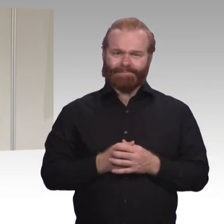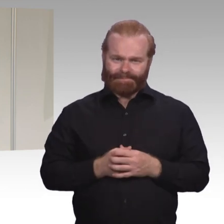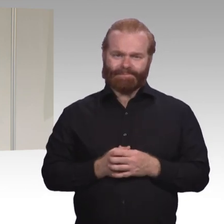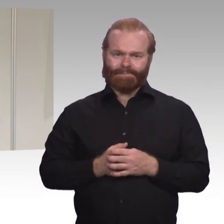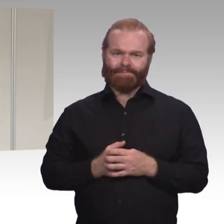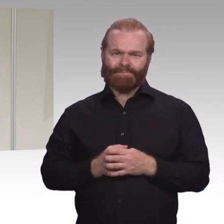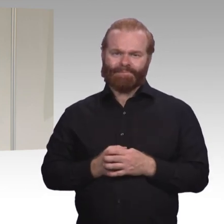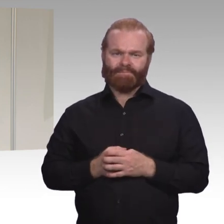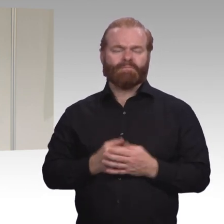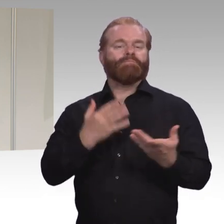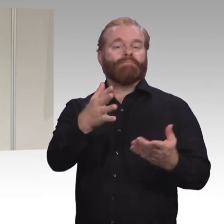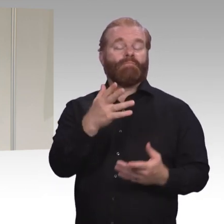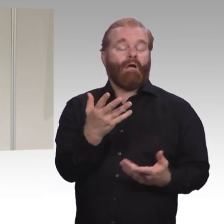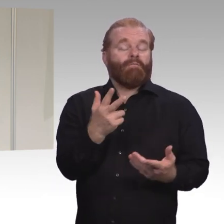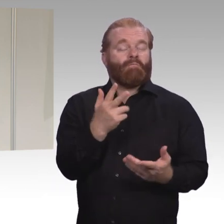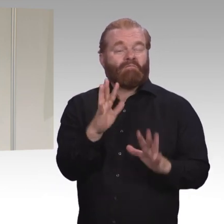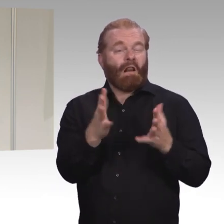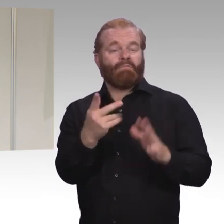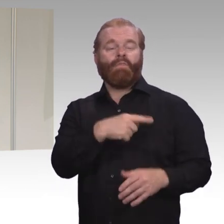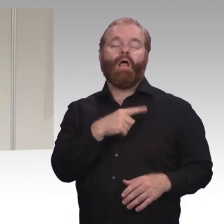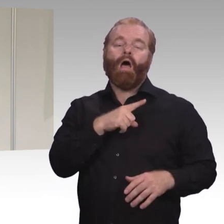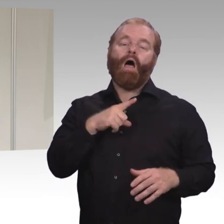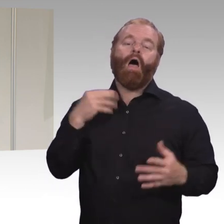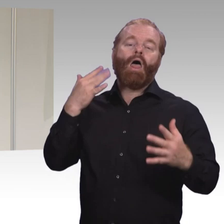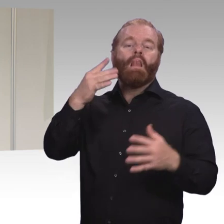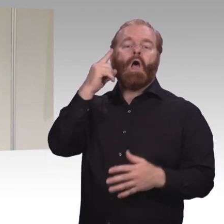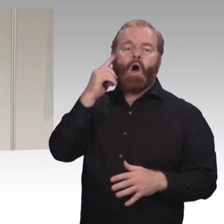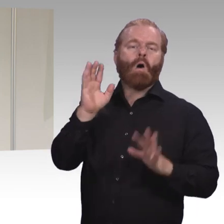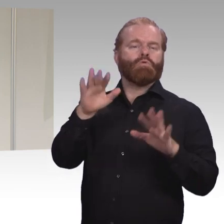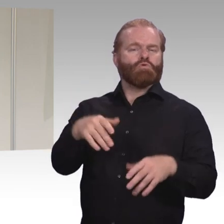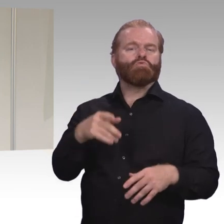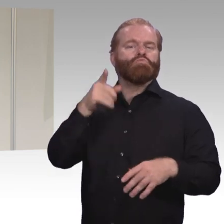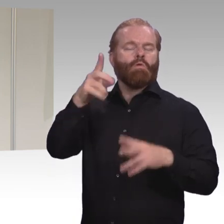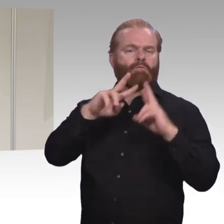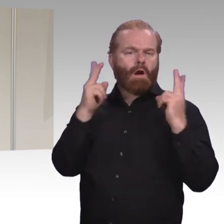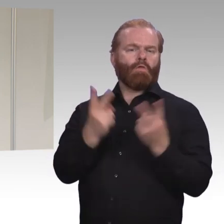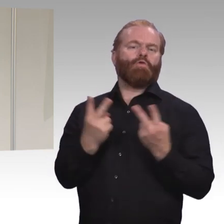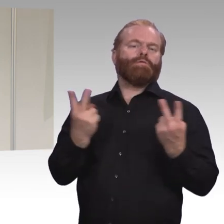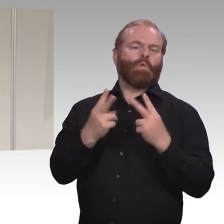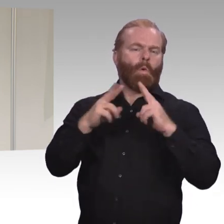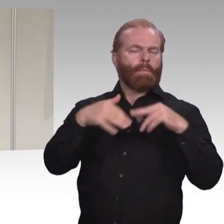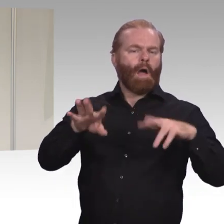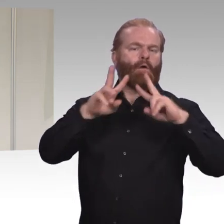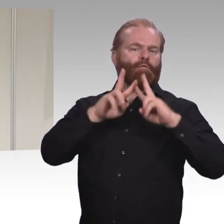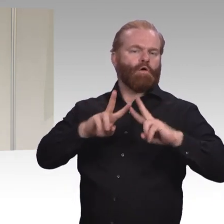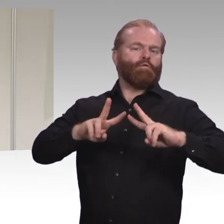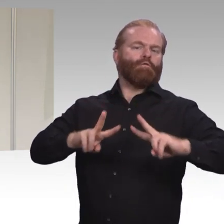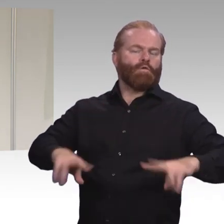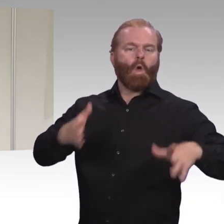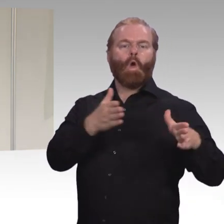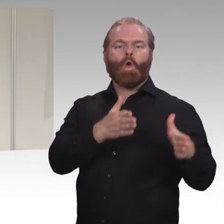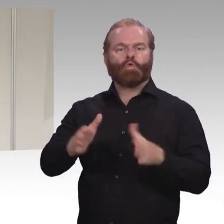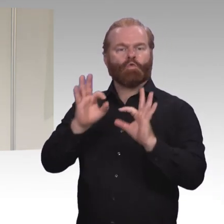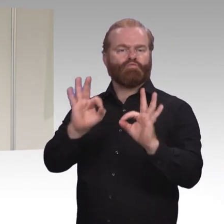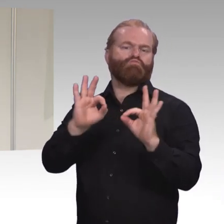die Ordnung immer stabiler wird. Die Entwicklungen der letzten Jahre haben gezeigt, das war ein trügerisches Bild.